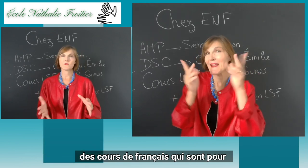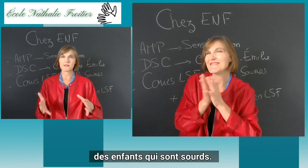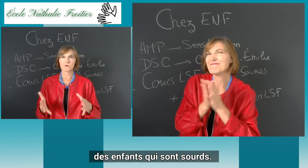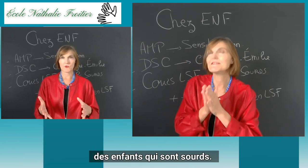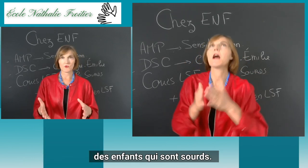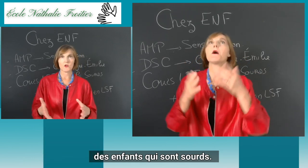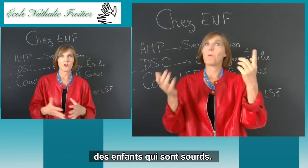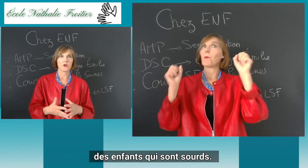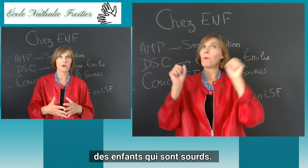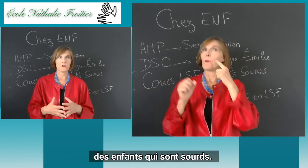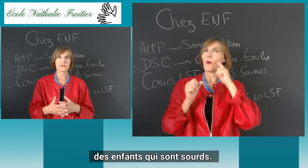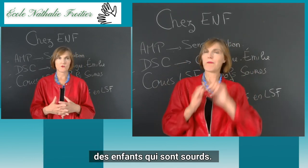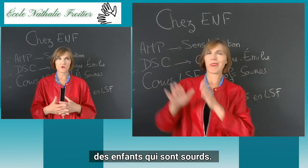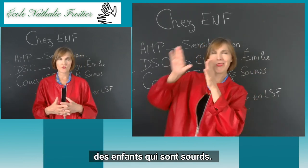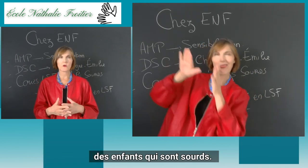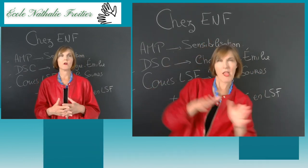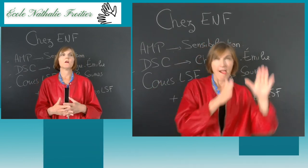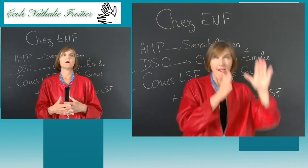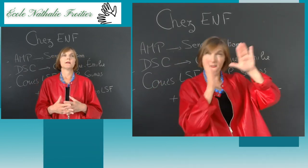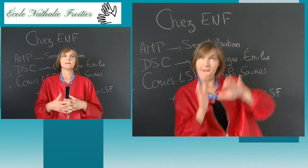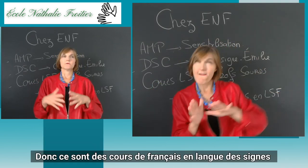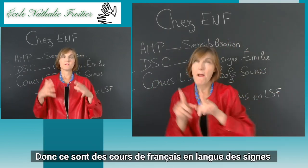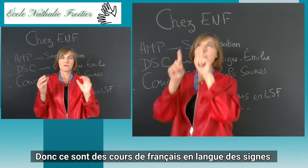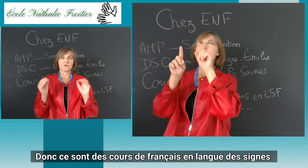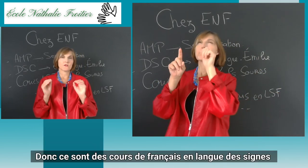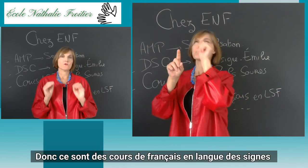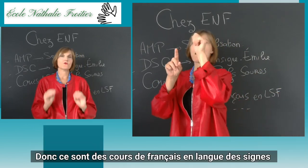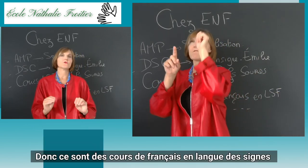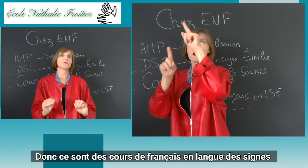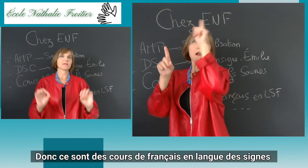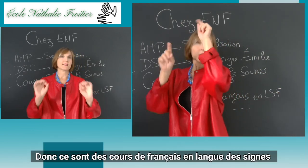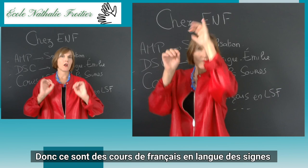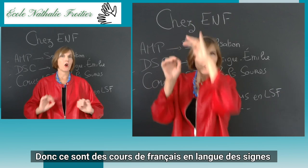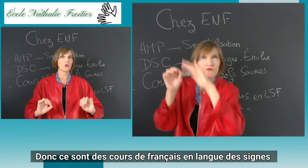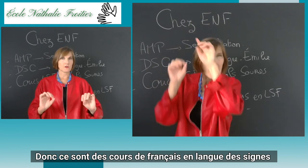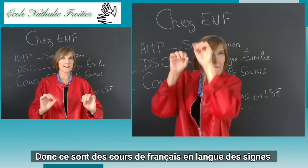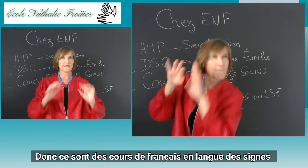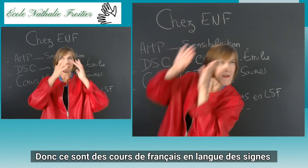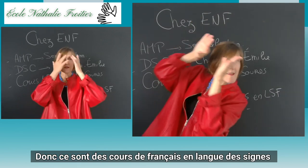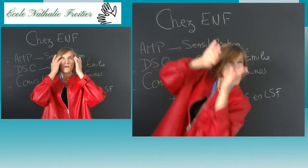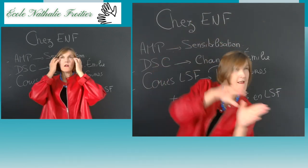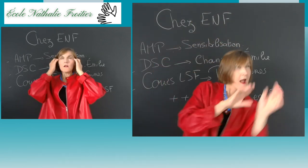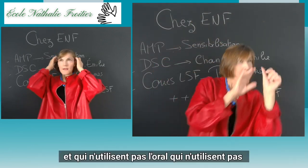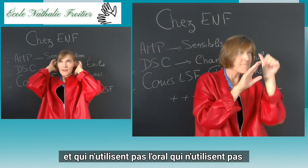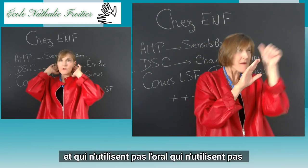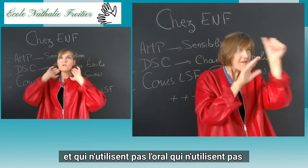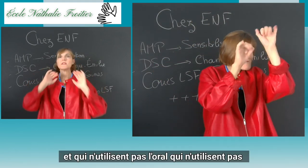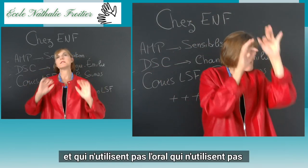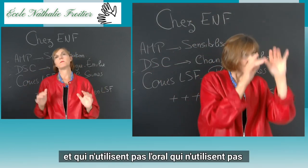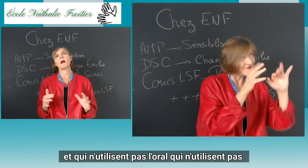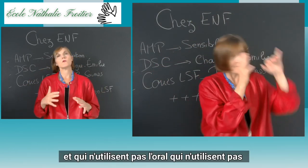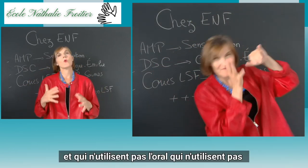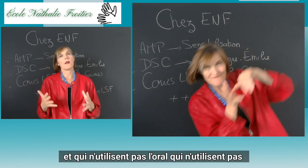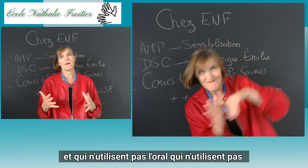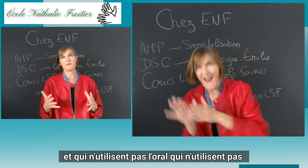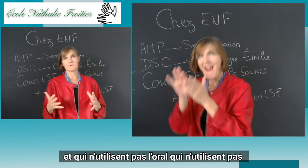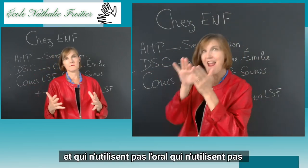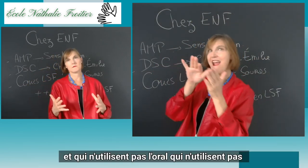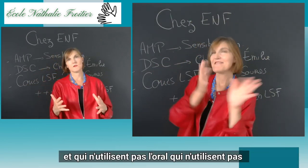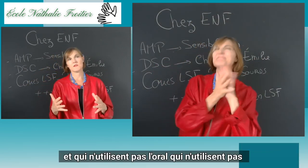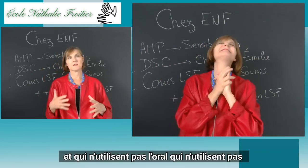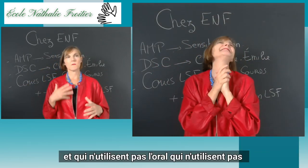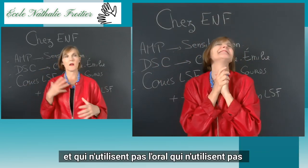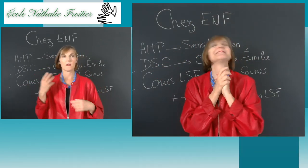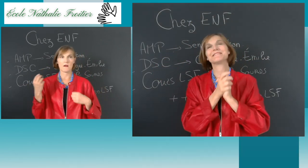sont pour des enfants qui sont sourds donc ce sont des cours de français en langue des signes et qui n'utilisent pas l'oral